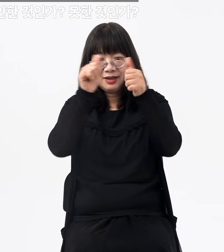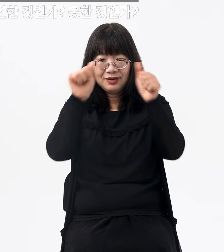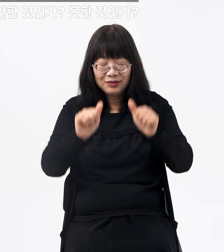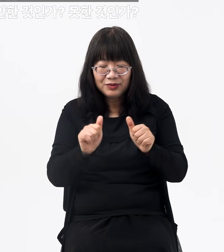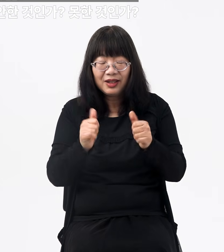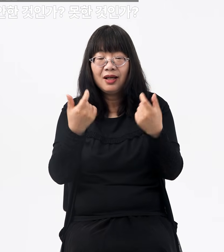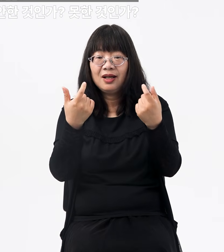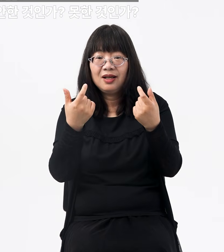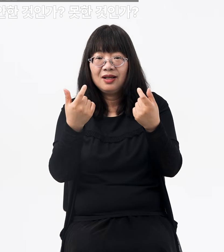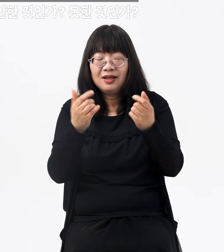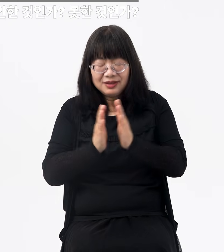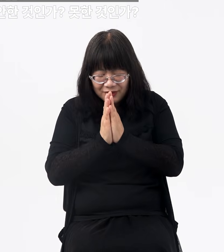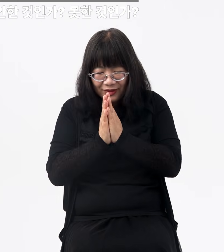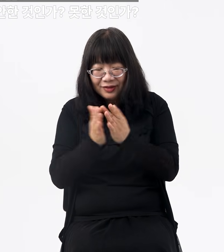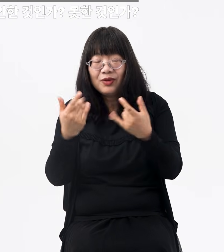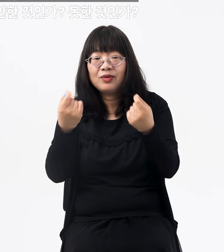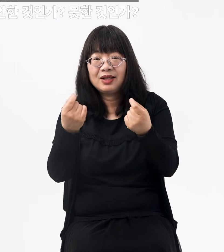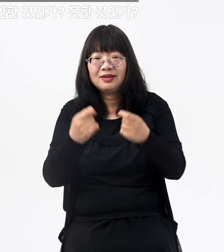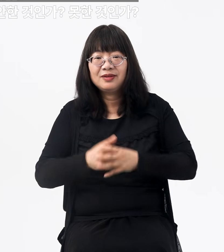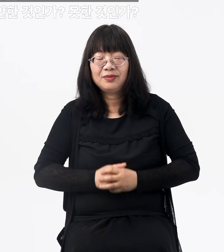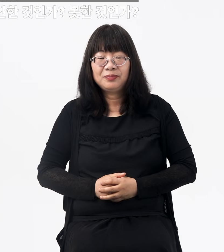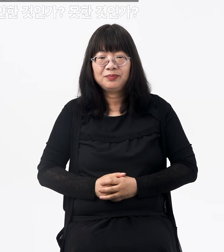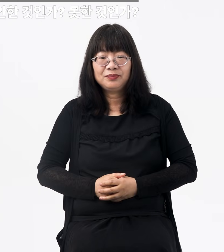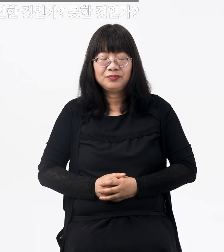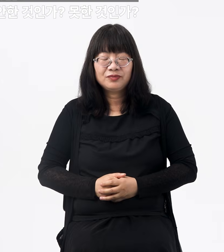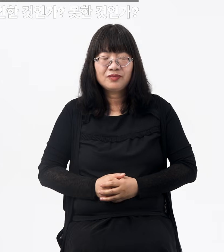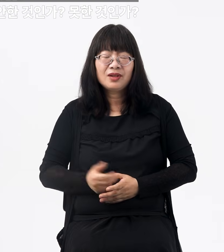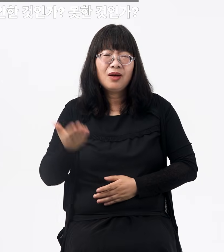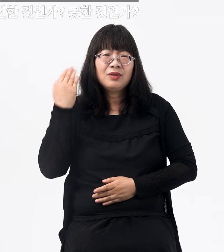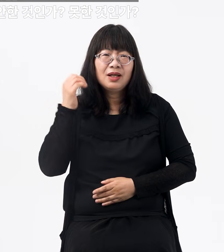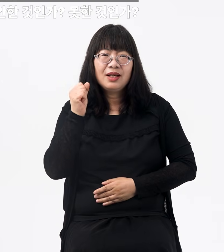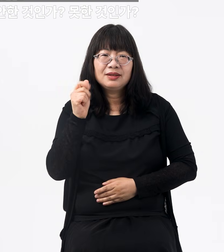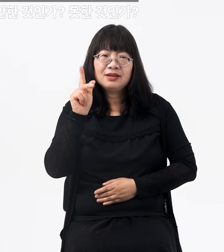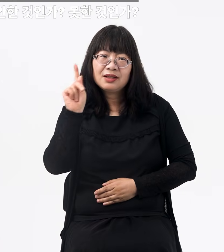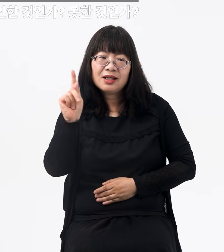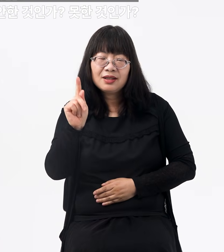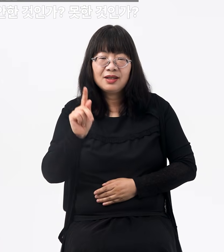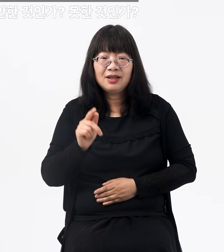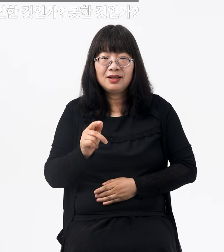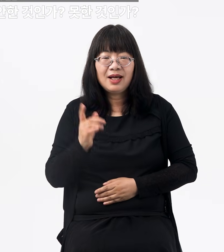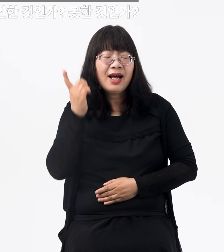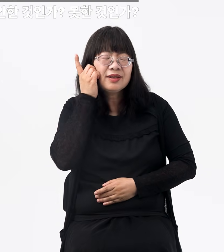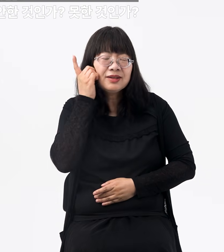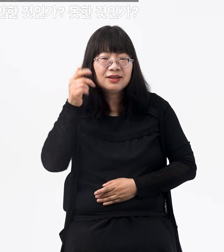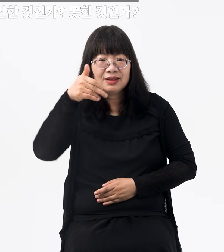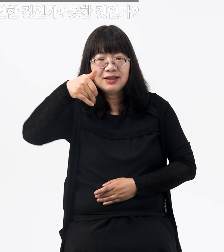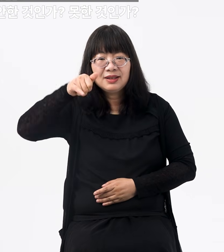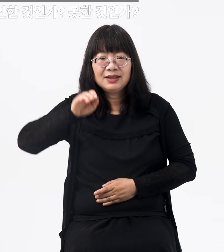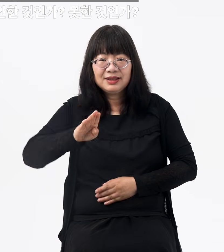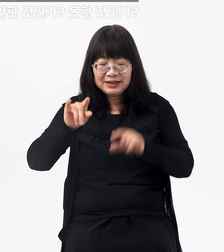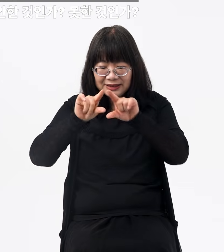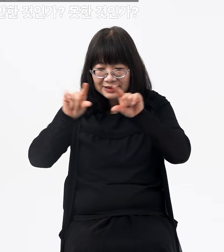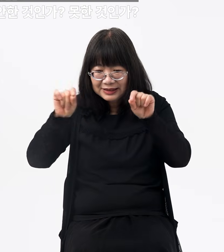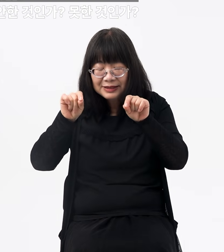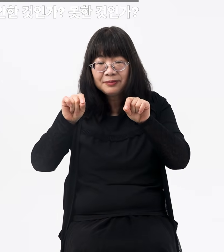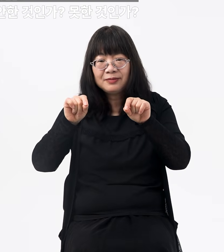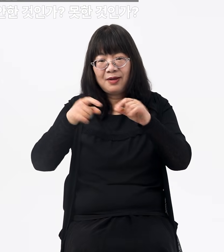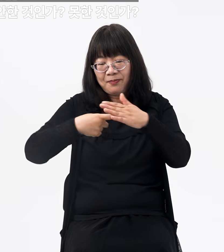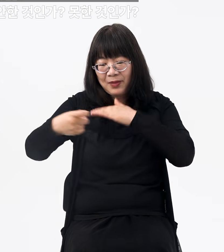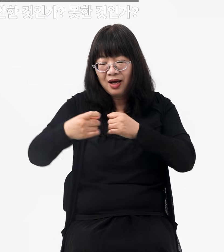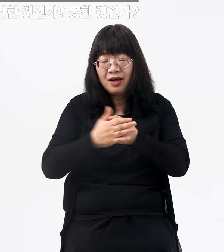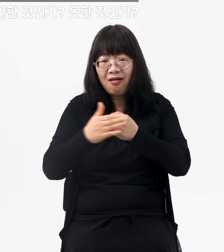얼마 전에 어느 통신사 칩 한번 털려가지고 온 국민이 난리가 났댔죠.